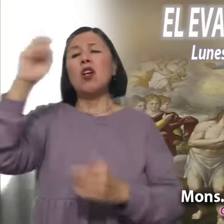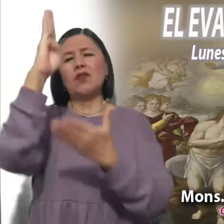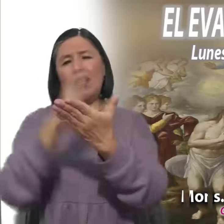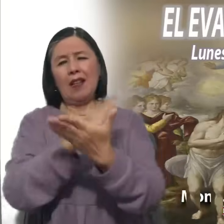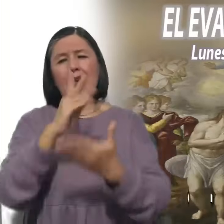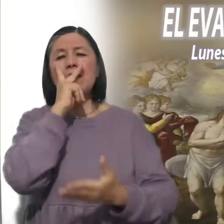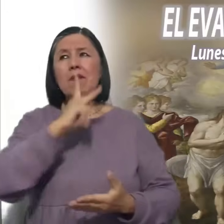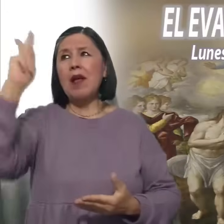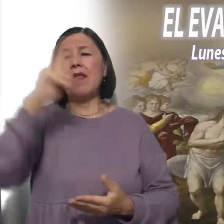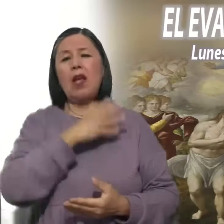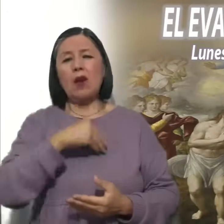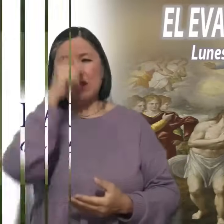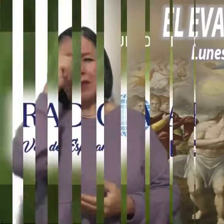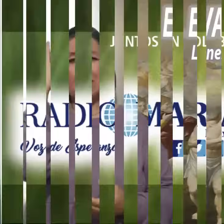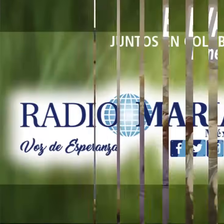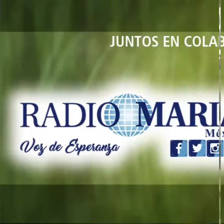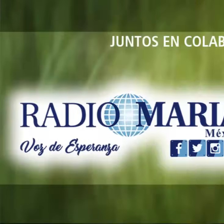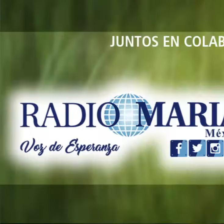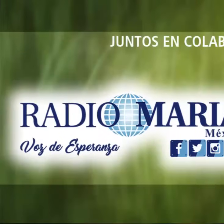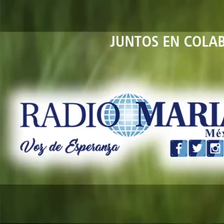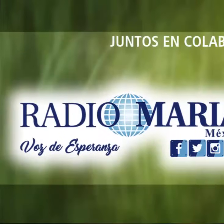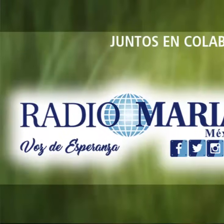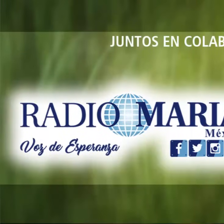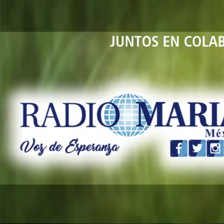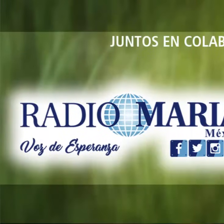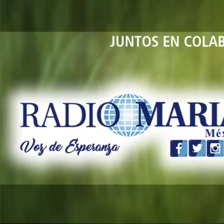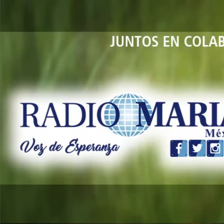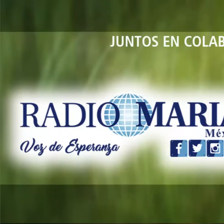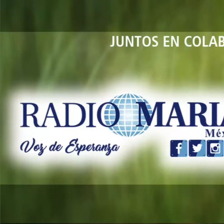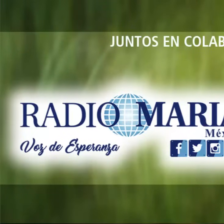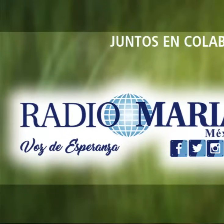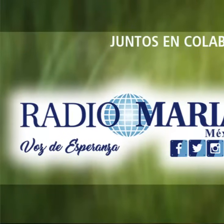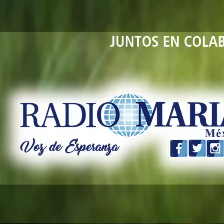te bendiga en nombre del Padre y del Hijo y del Espíritu Santo.